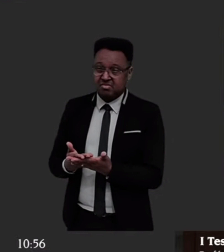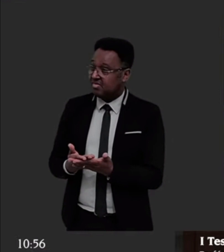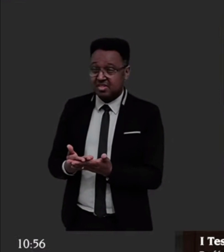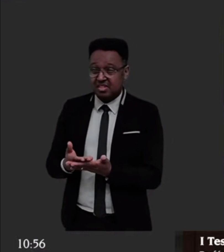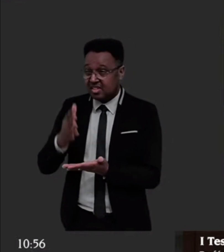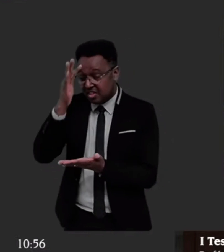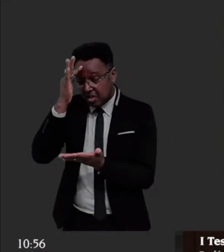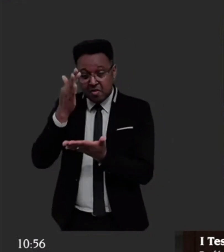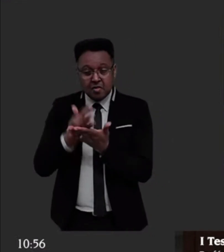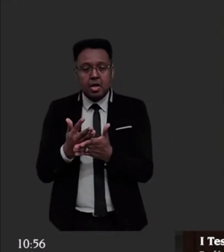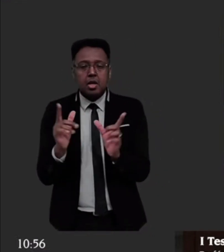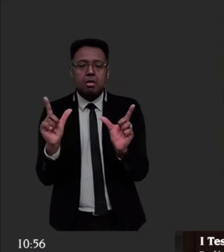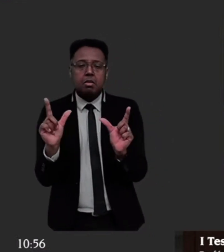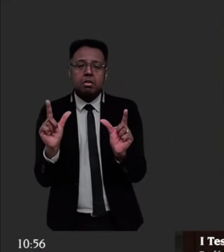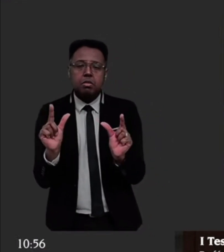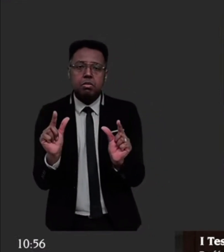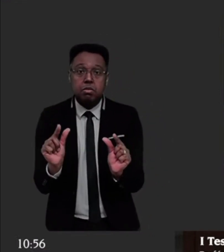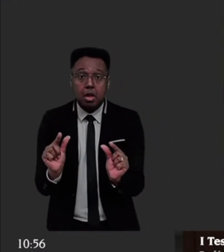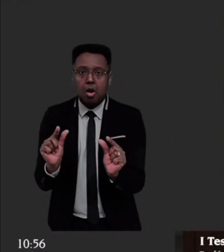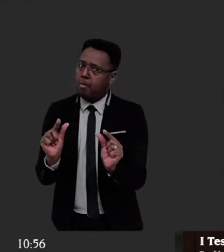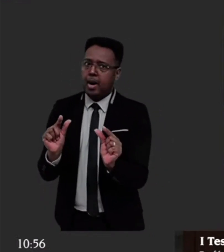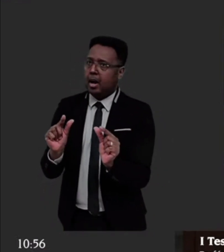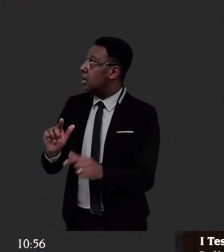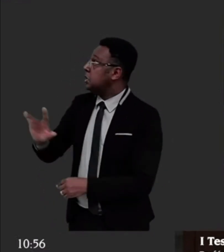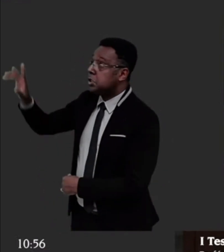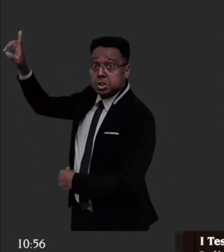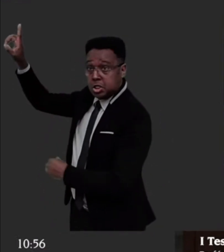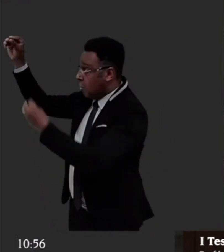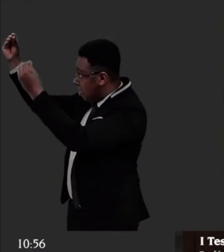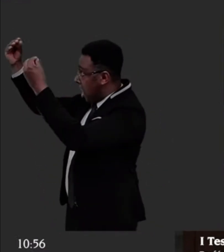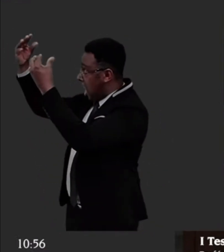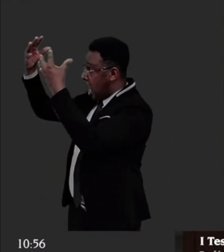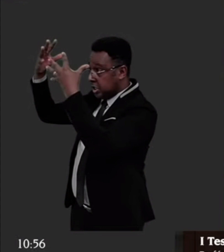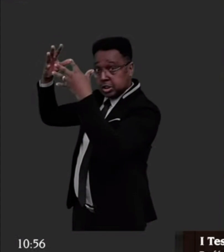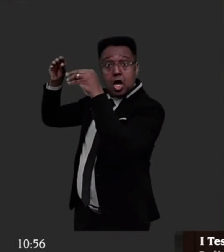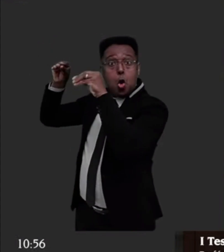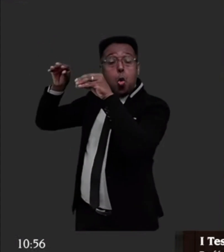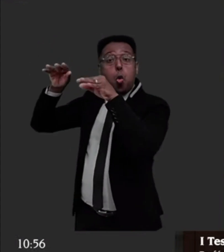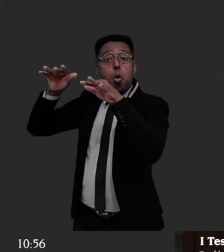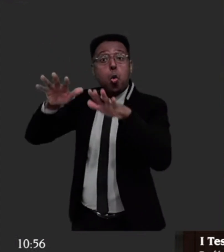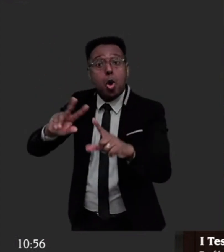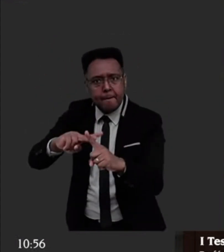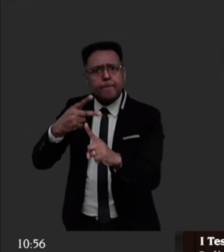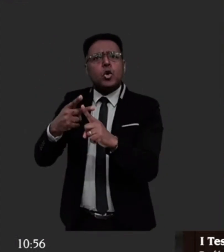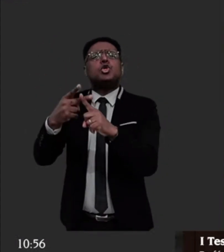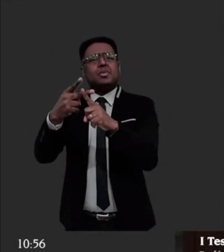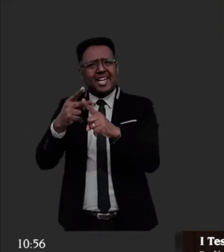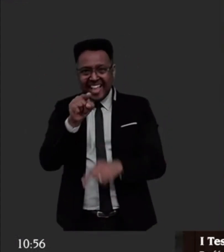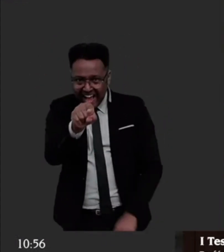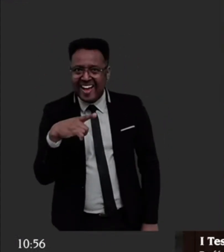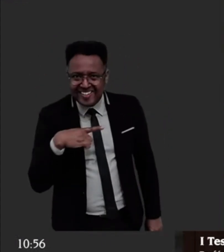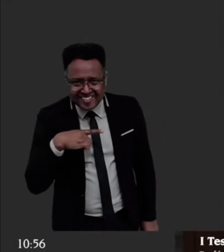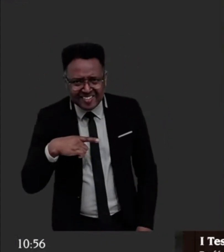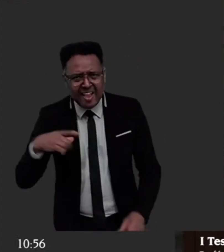naufragar. Então o Senhor vem e multiplica a graça. Tem um pouquinho de graça aí ainda? Seja